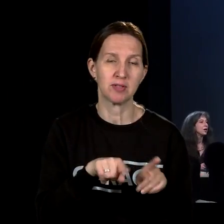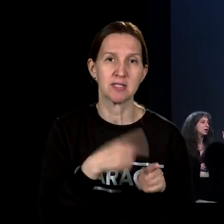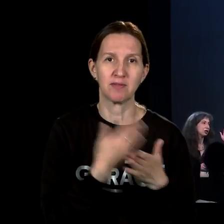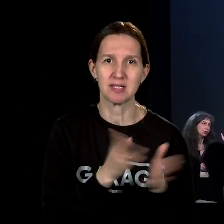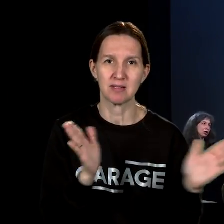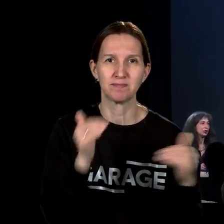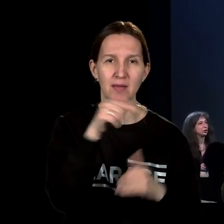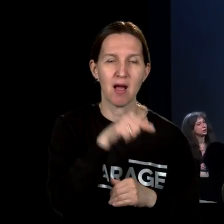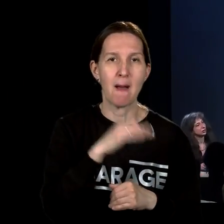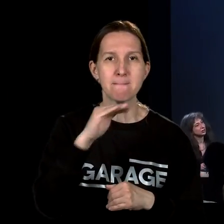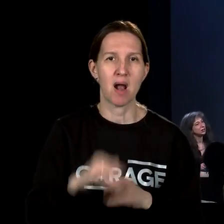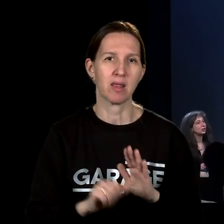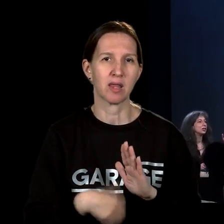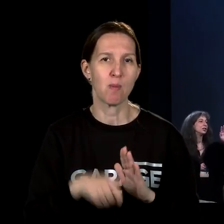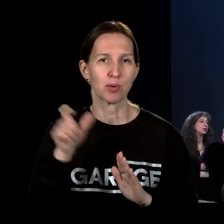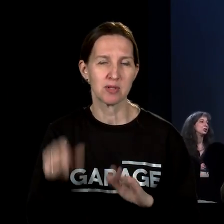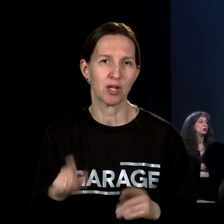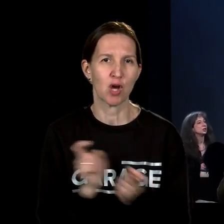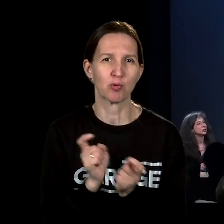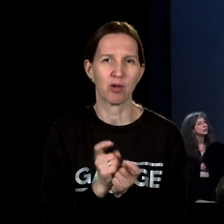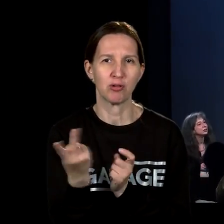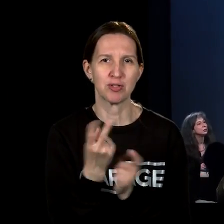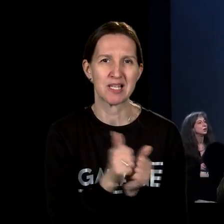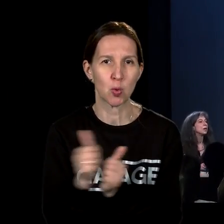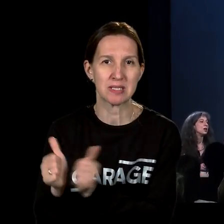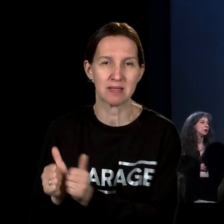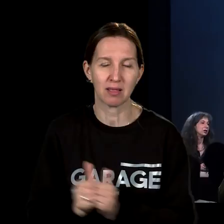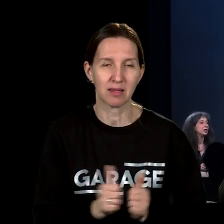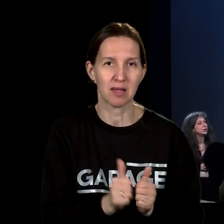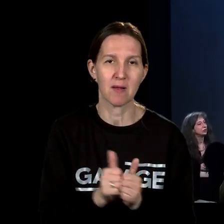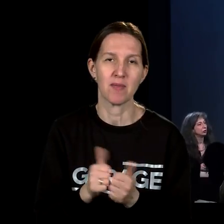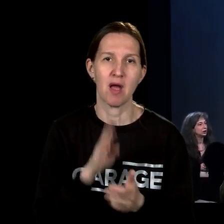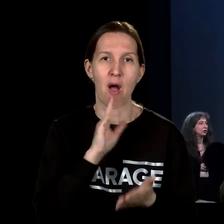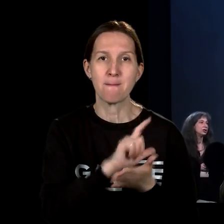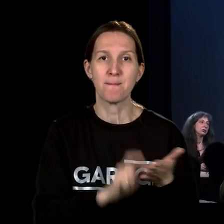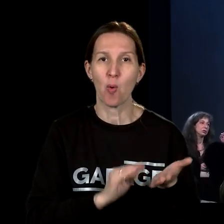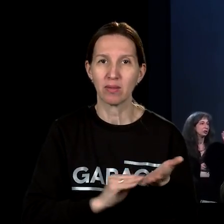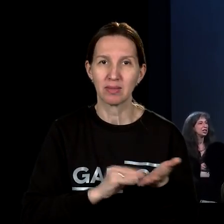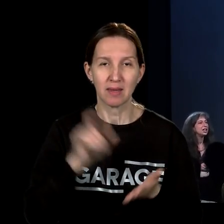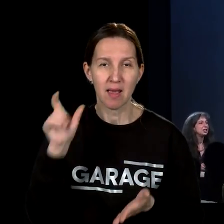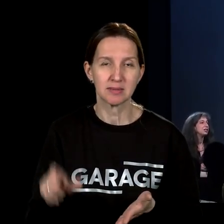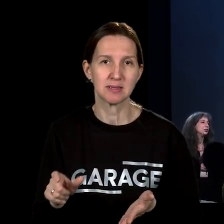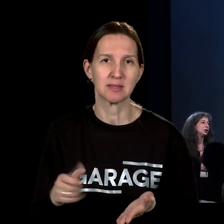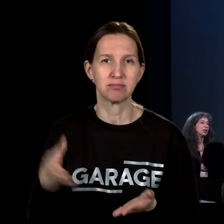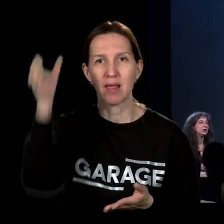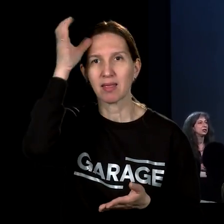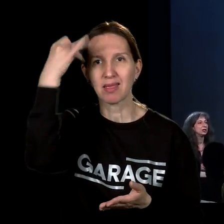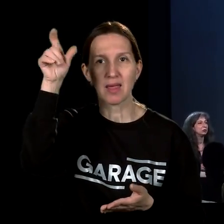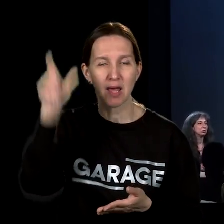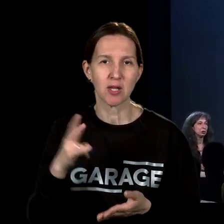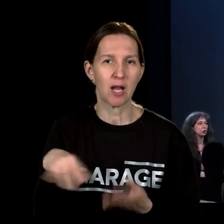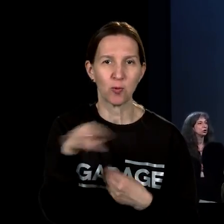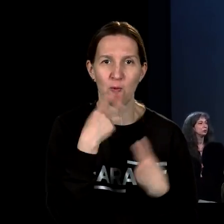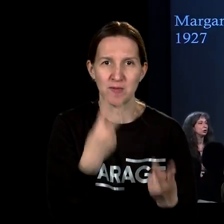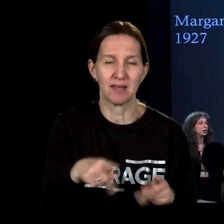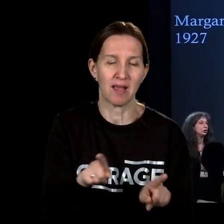бродяга, там ругающиеся соседки, торговцы картинами, поэтессы, но все там гении, но все они такие